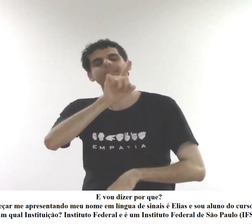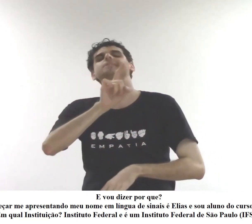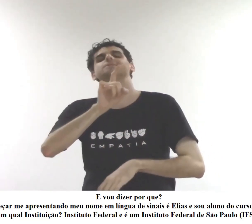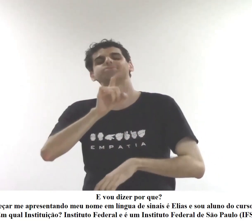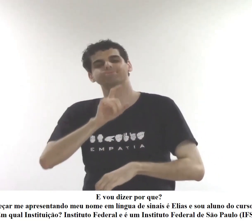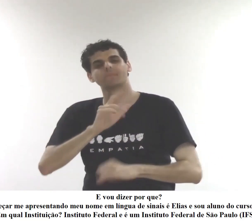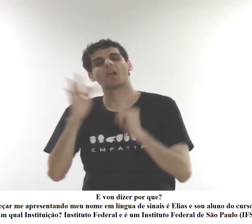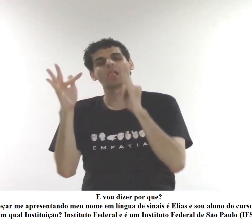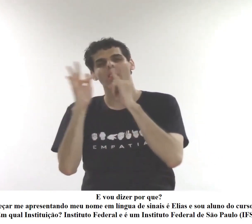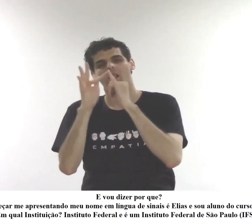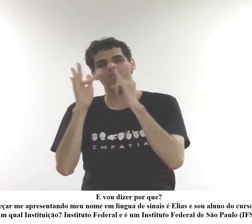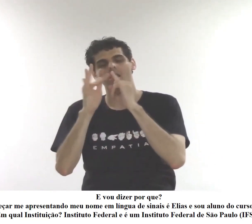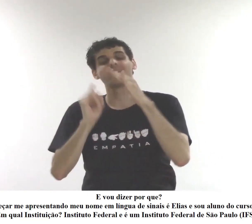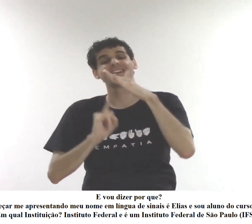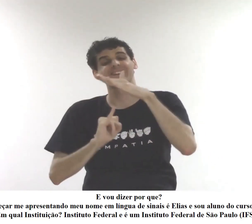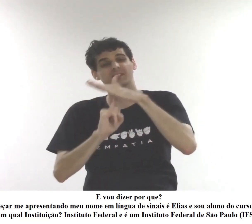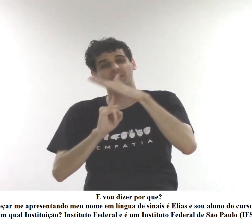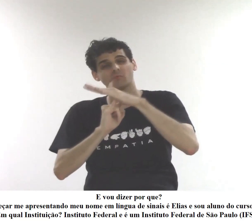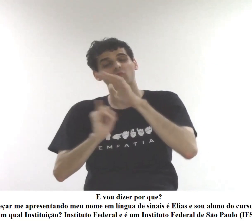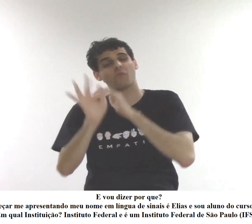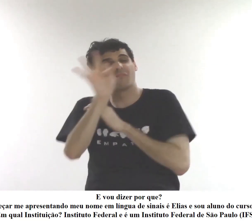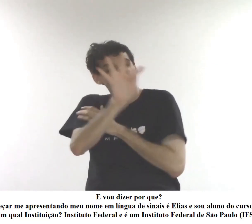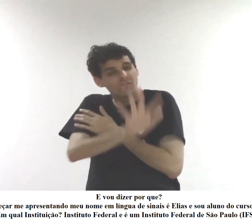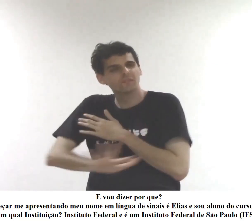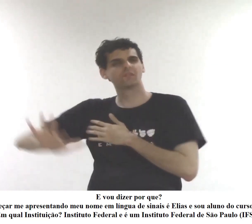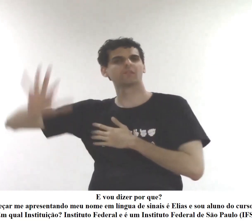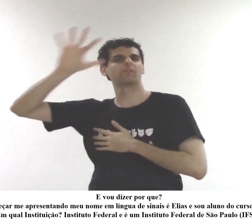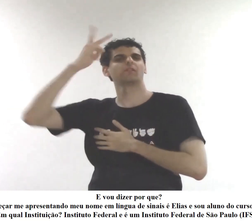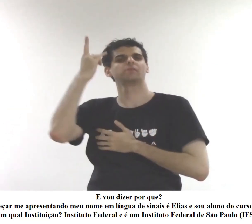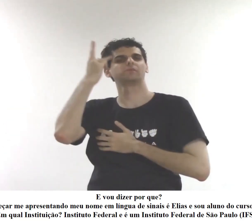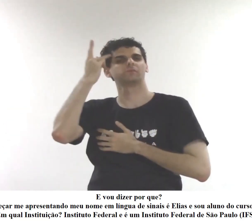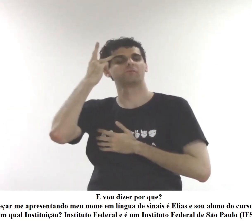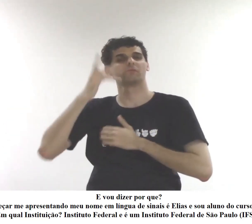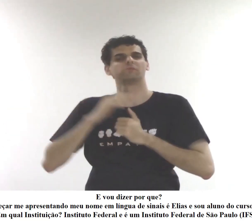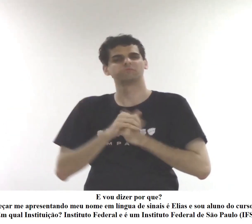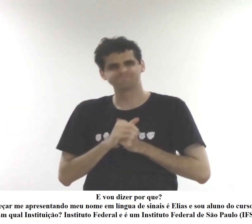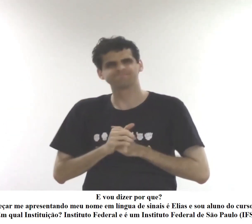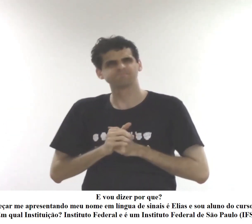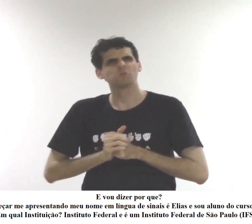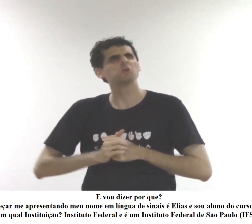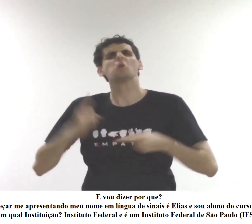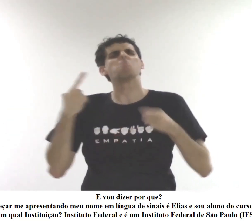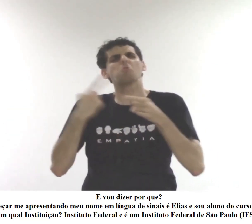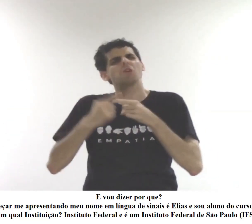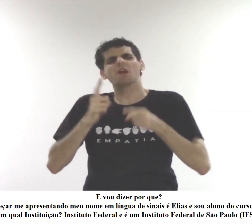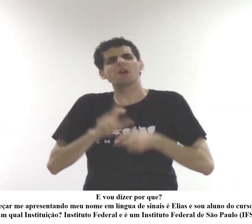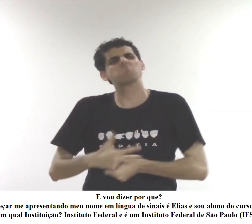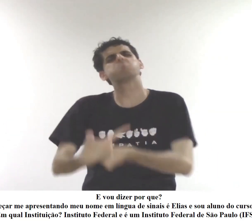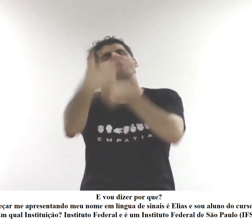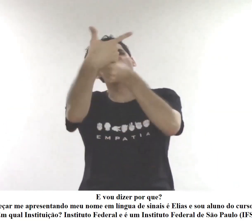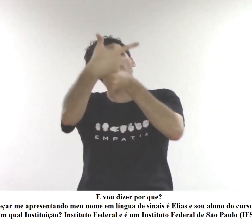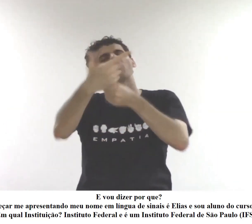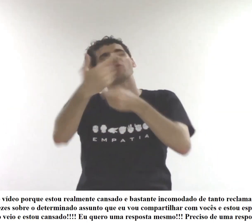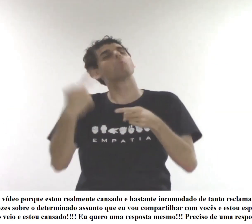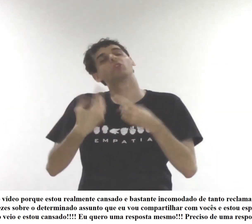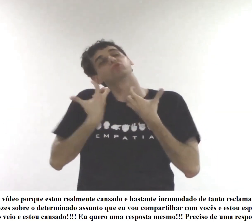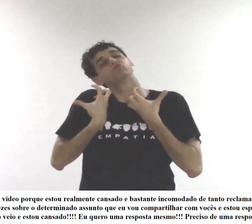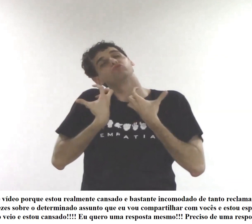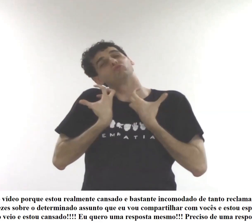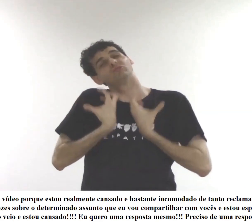instituição? Instituto Federal. É o Instituto Federal de São Paulo. E eu estou